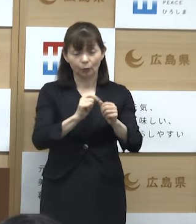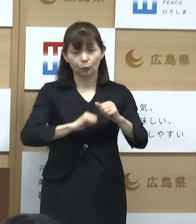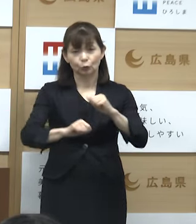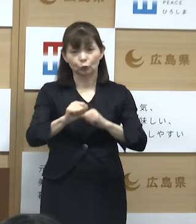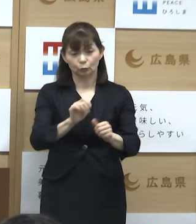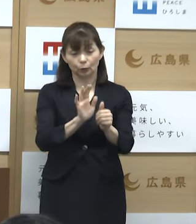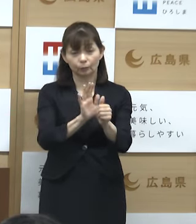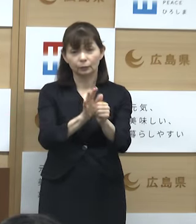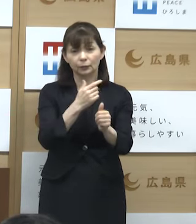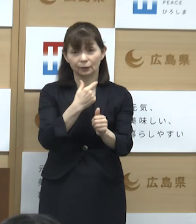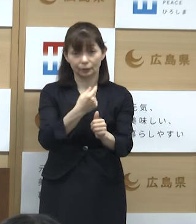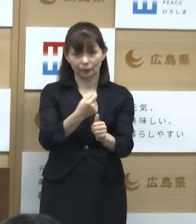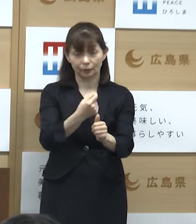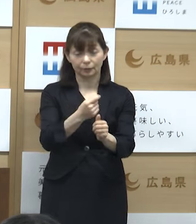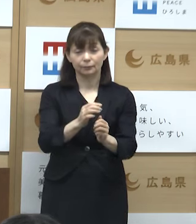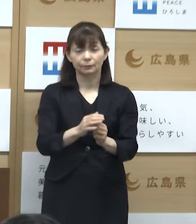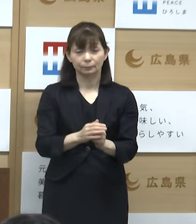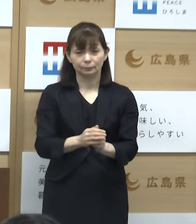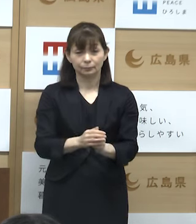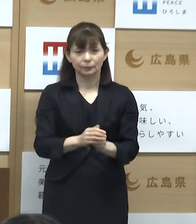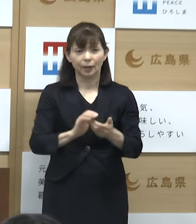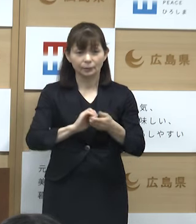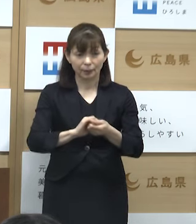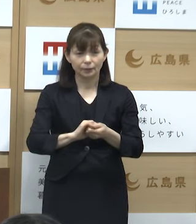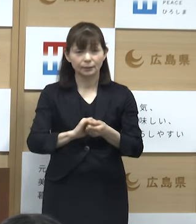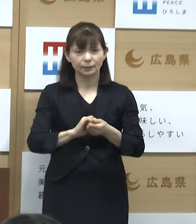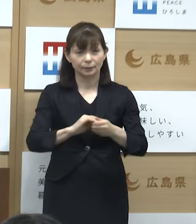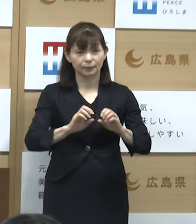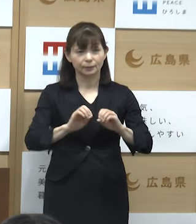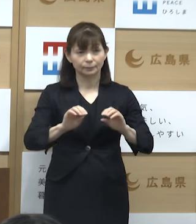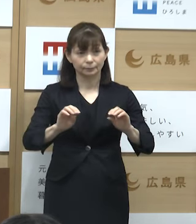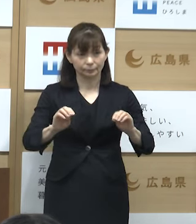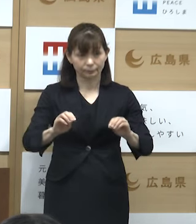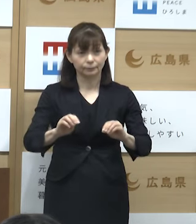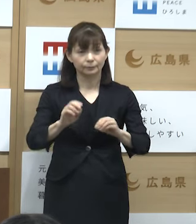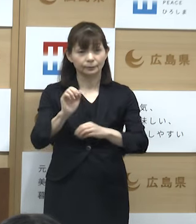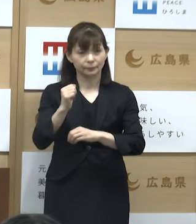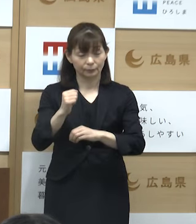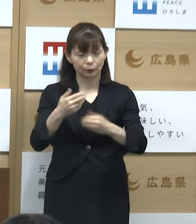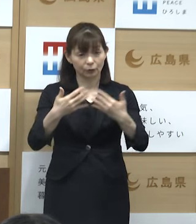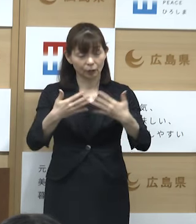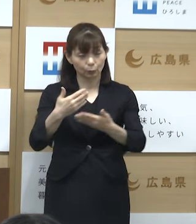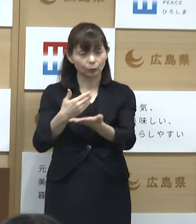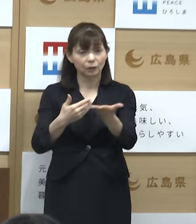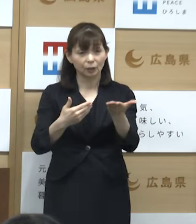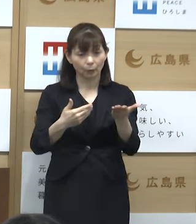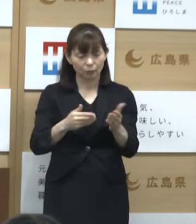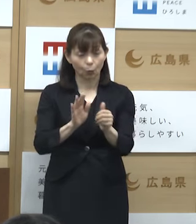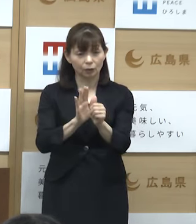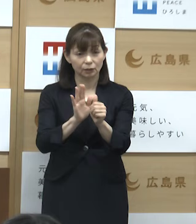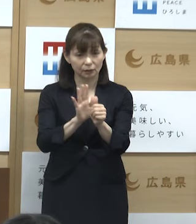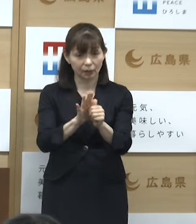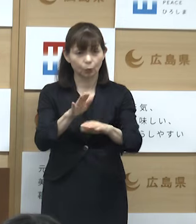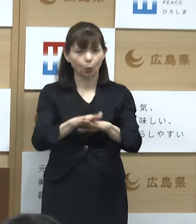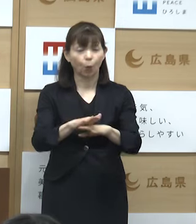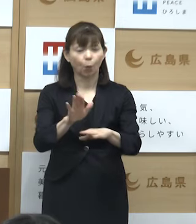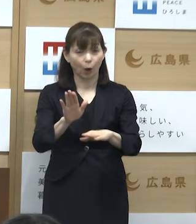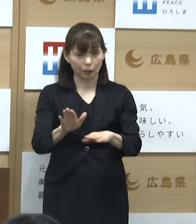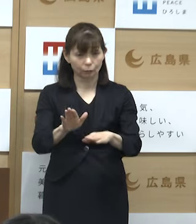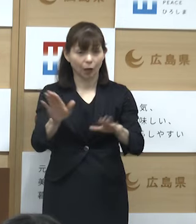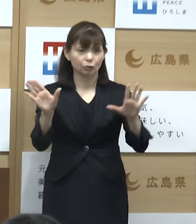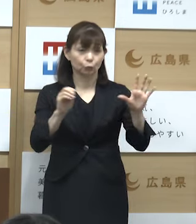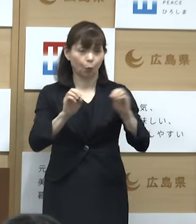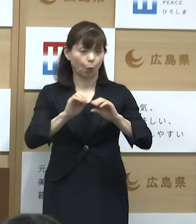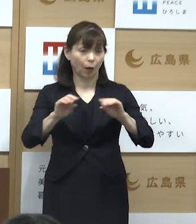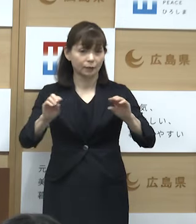りますので、ぜひメディアの皆様にもですね、こうした県の支援策について情報発信いただきまして、より